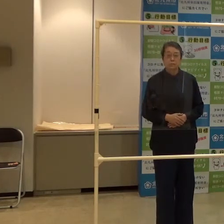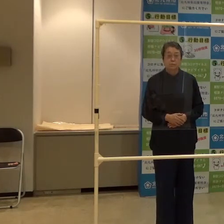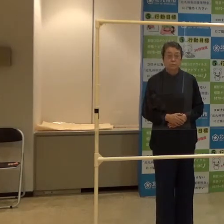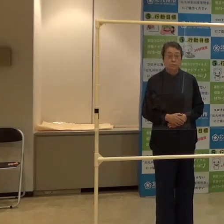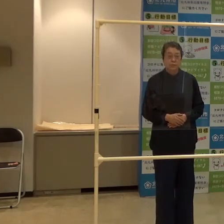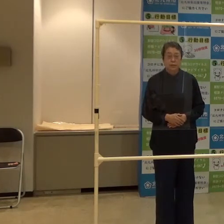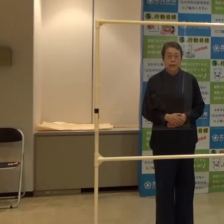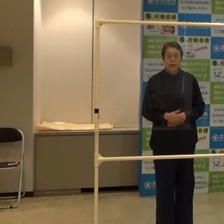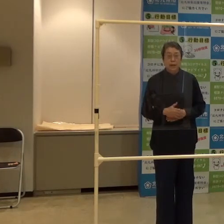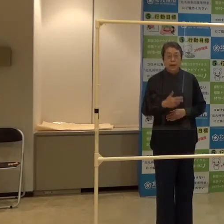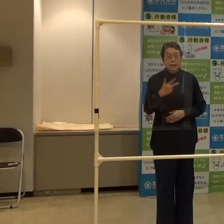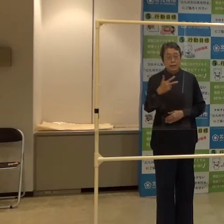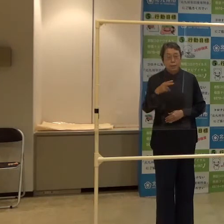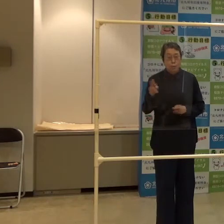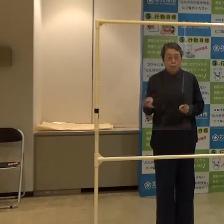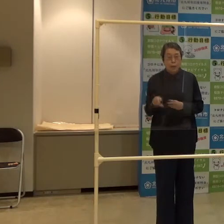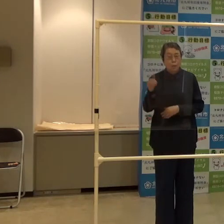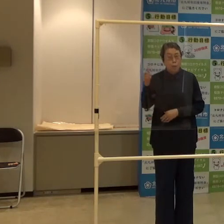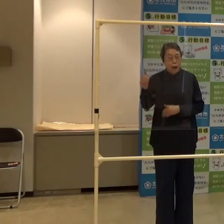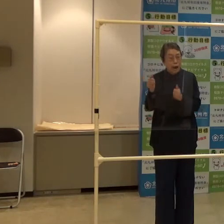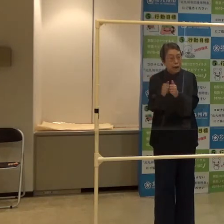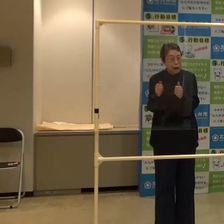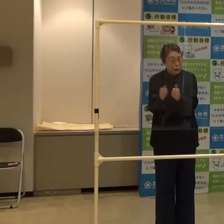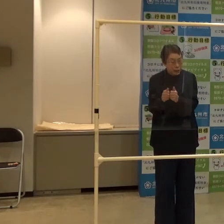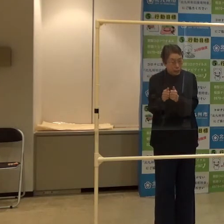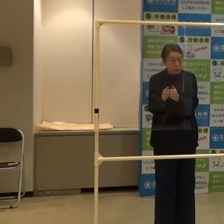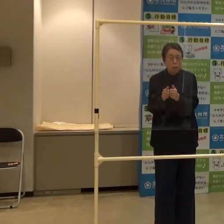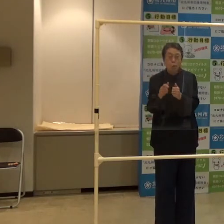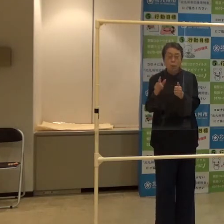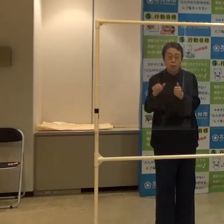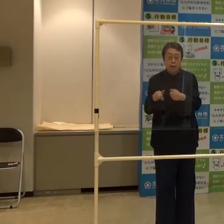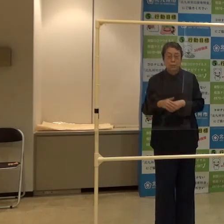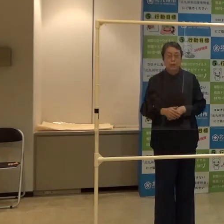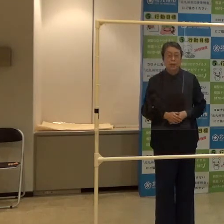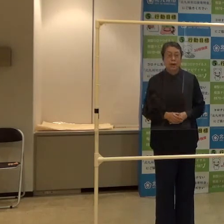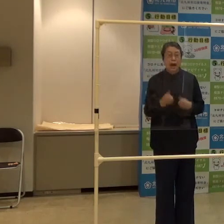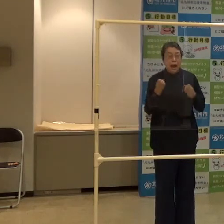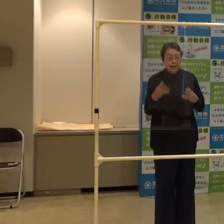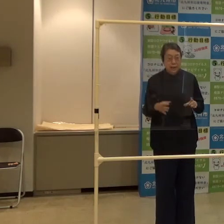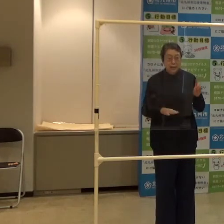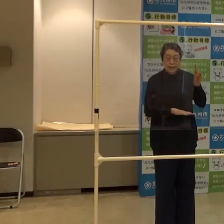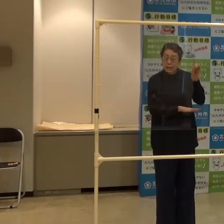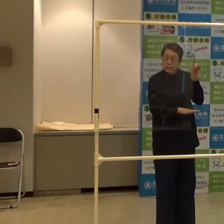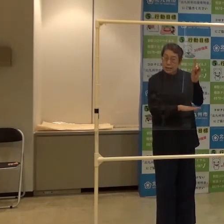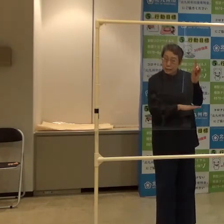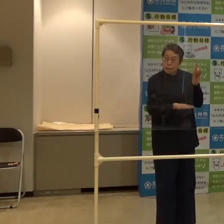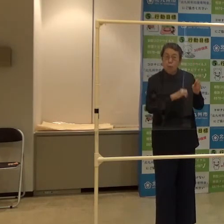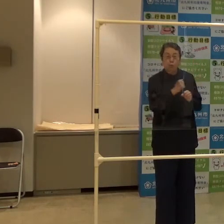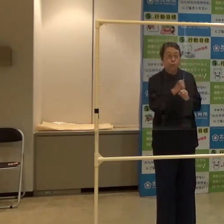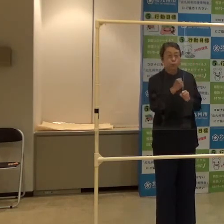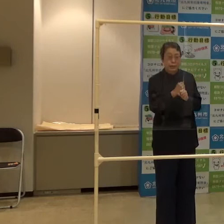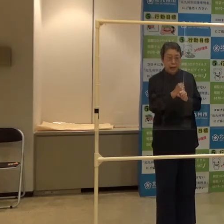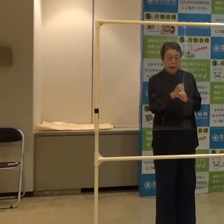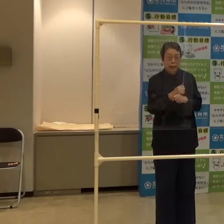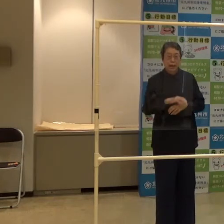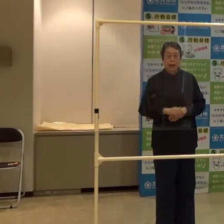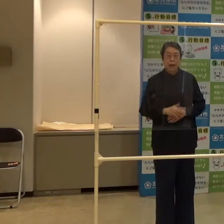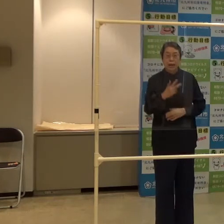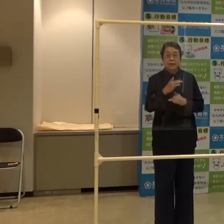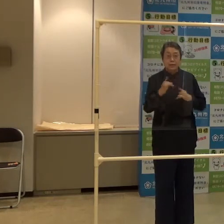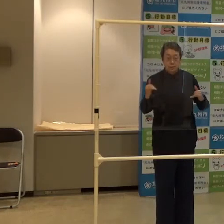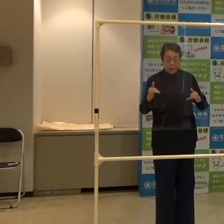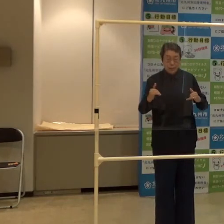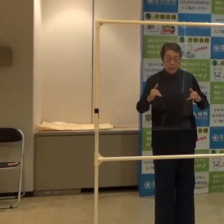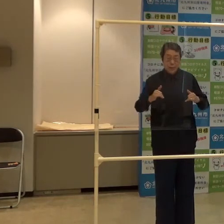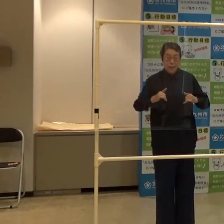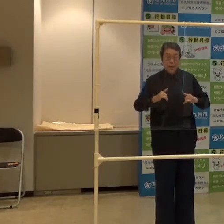専門家会議におきましては、この新たな基準を作って市民に広く呼びかけるということ